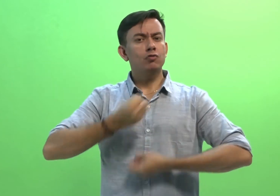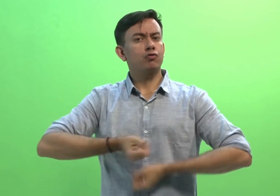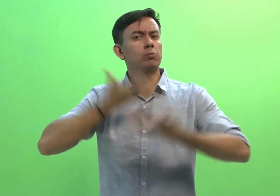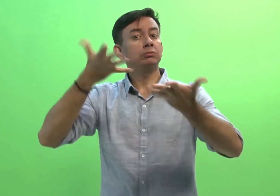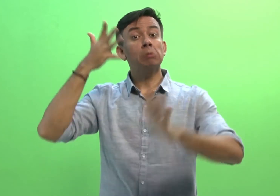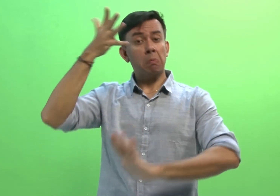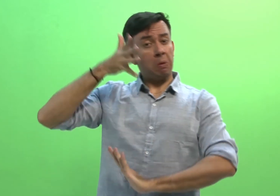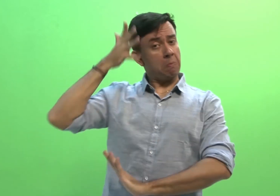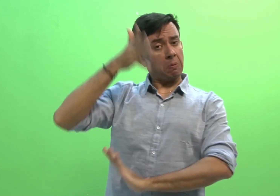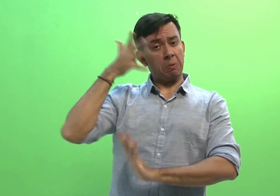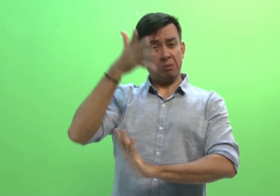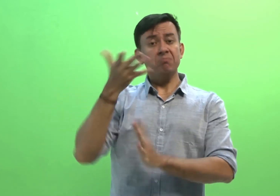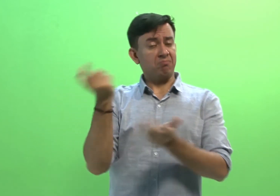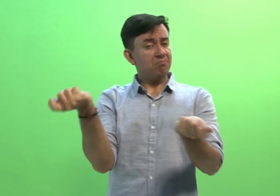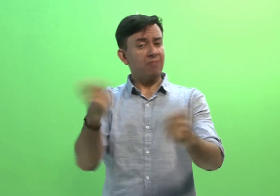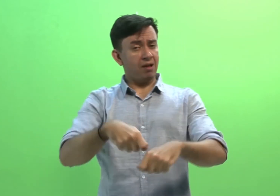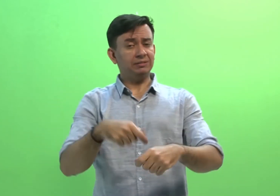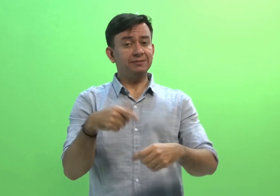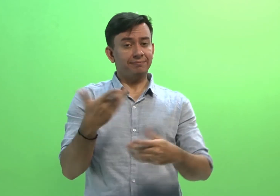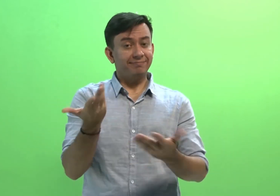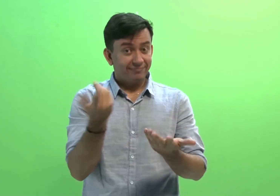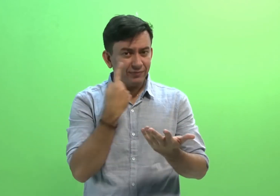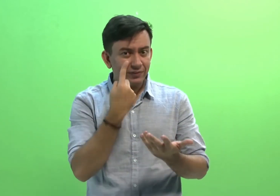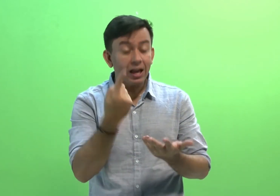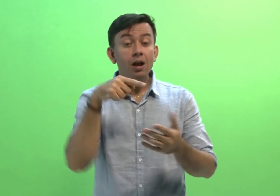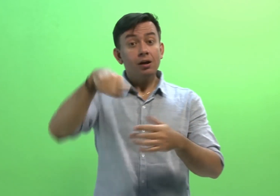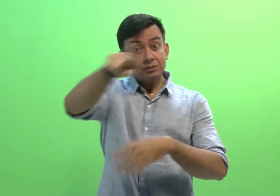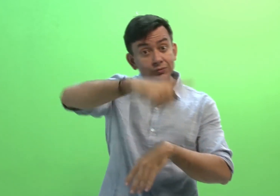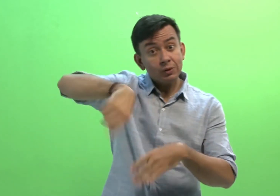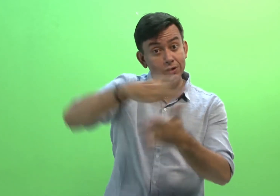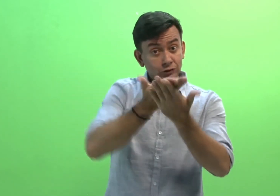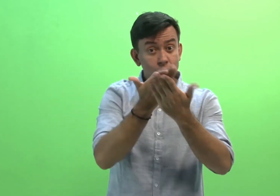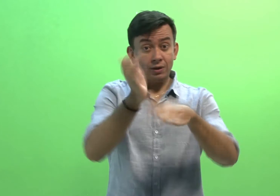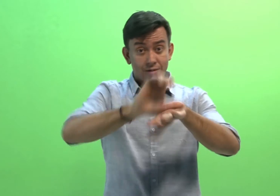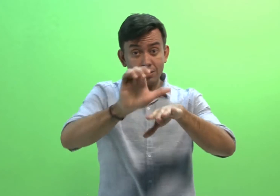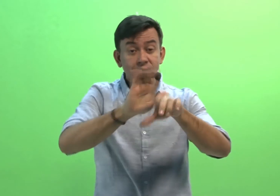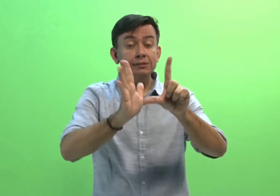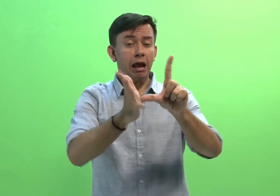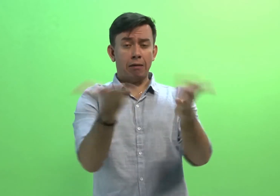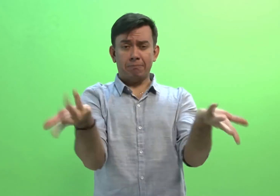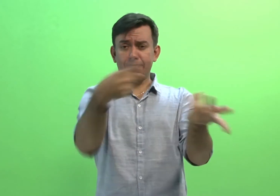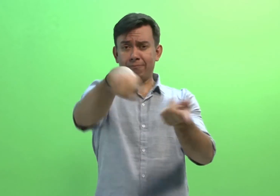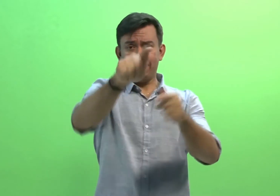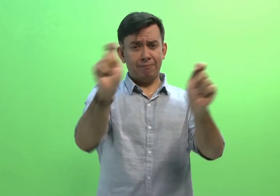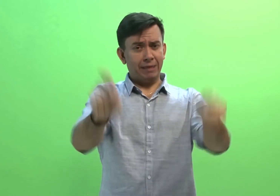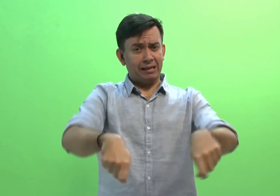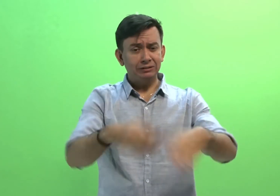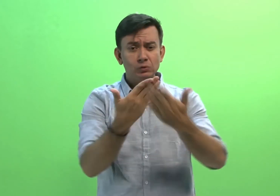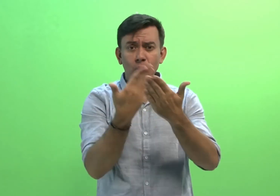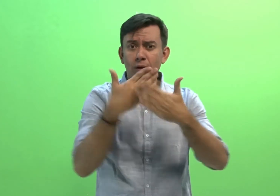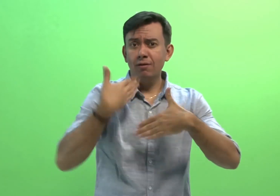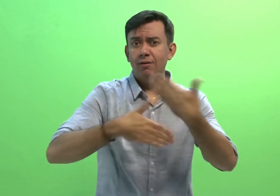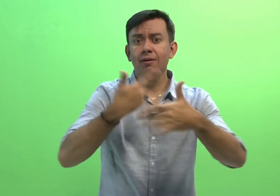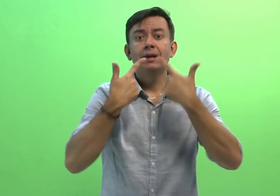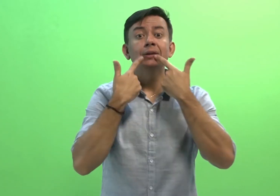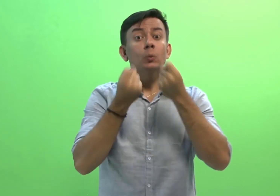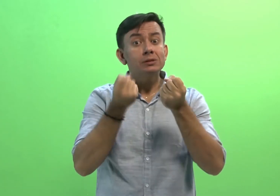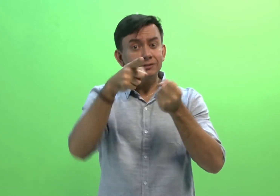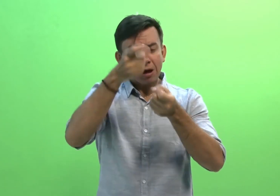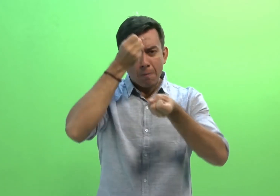sinais. É possível dar uma palestra, tudo em meio da língua de sinais. Vocês são alunos do curso de Letras Libras, vocês irão